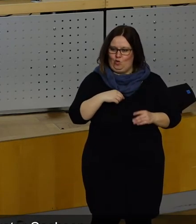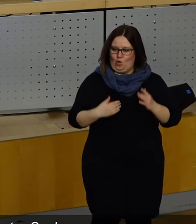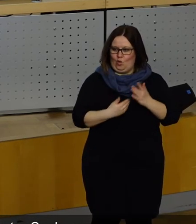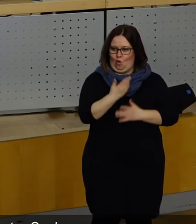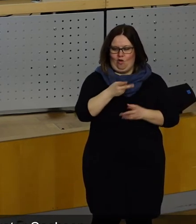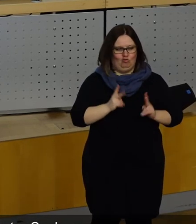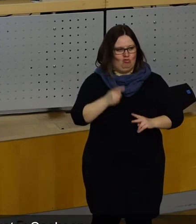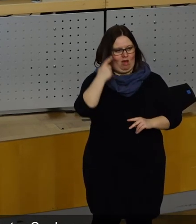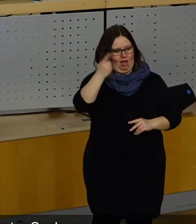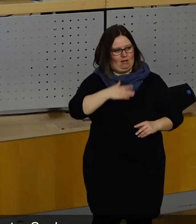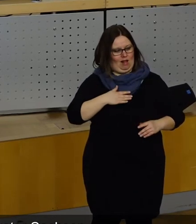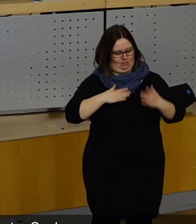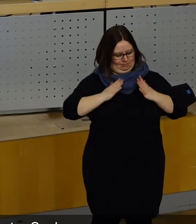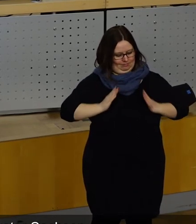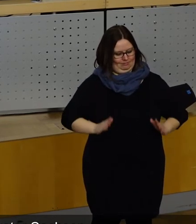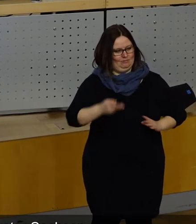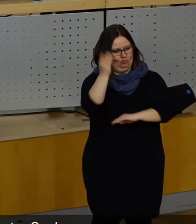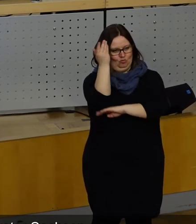vom Stadtrat als Ganzes zu sprechen.